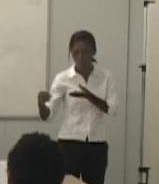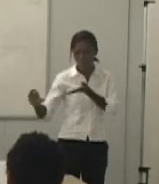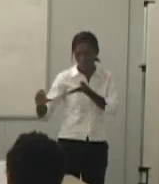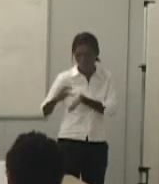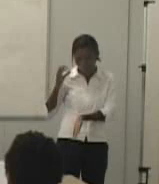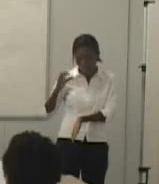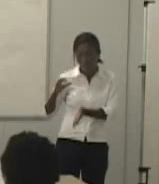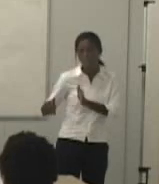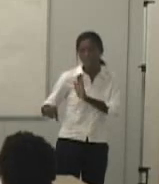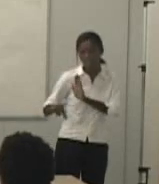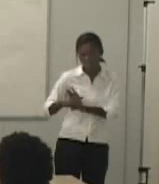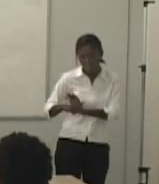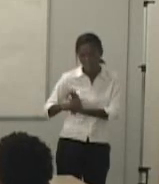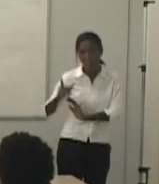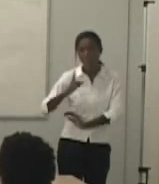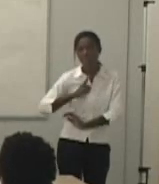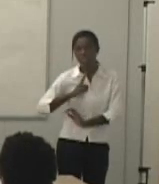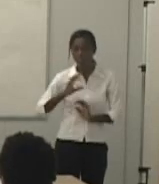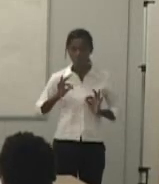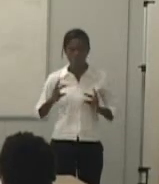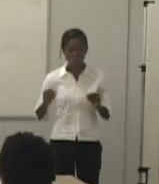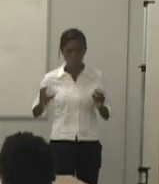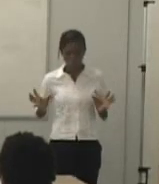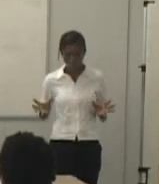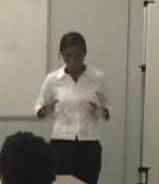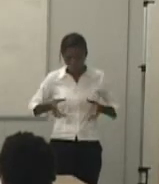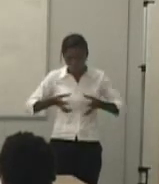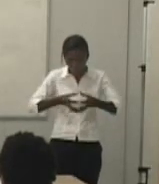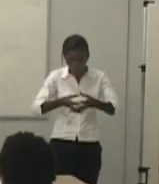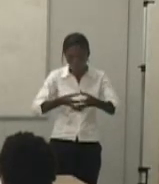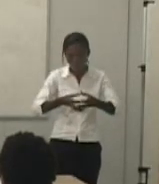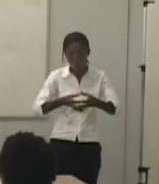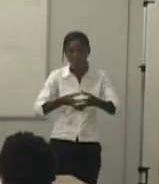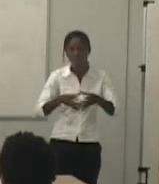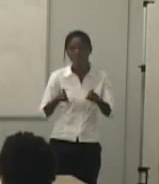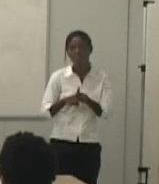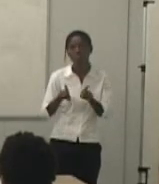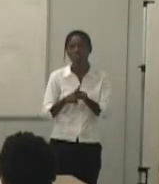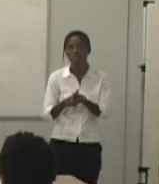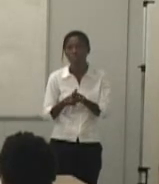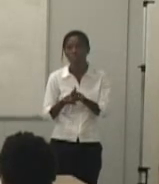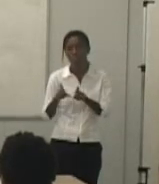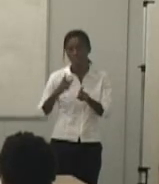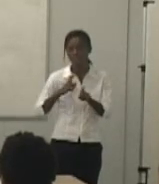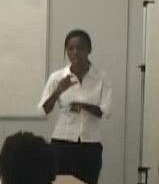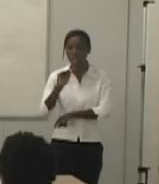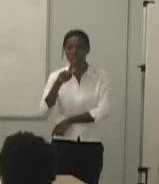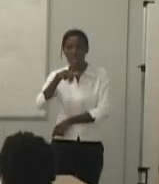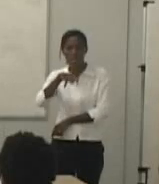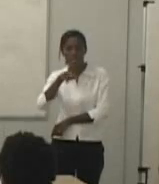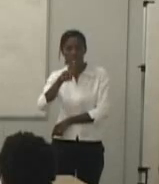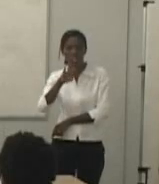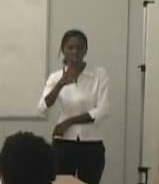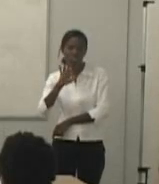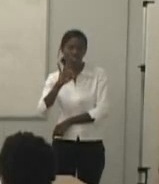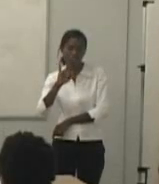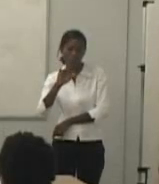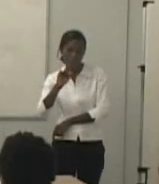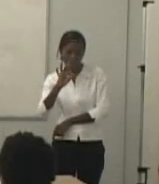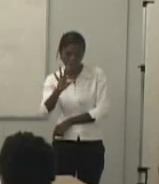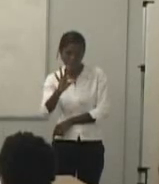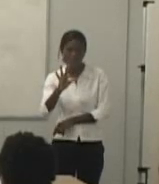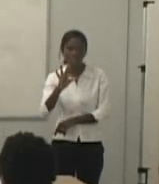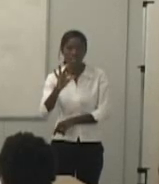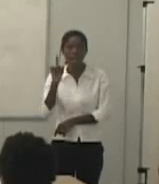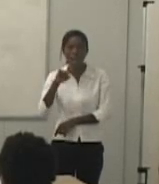programa foi junto tudo junto e e realocado na matriz andifes a matriz andifes é a nossa principal fonte